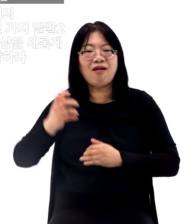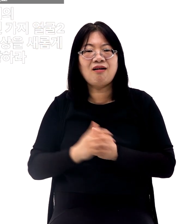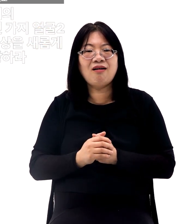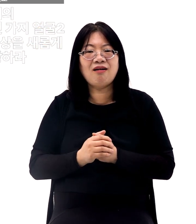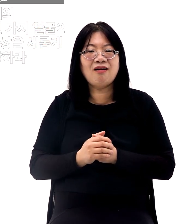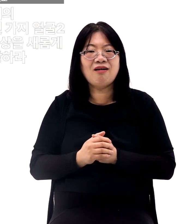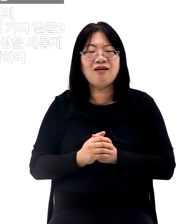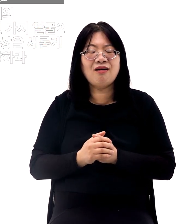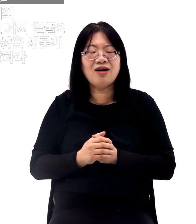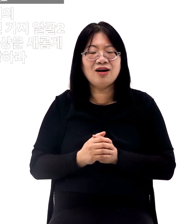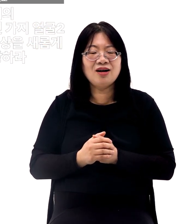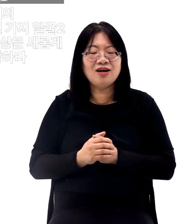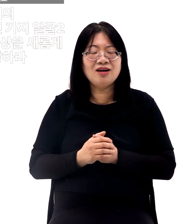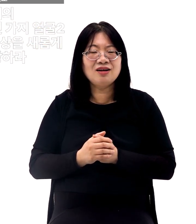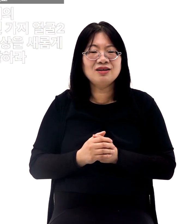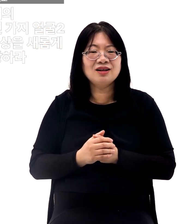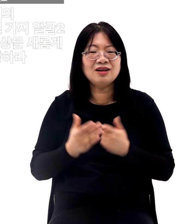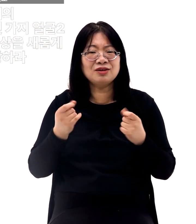왜 그러고 살았나.